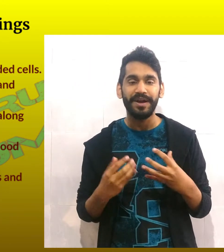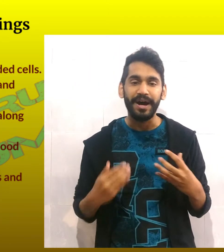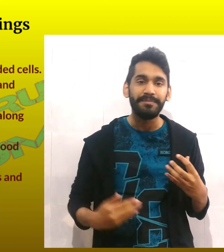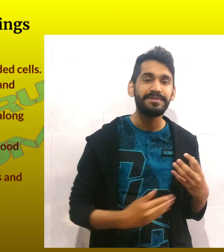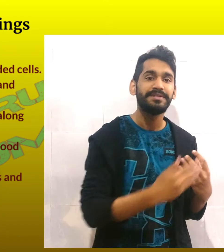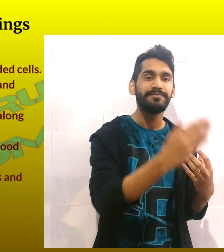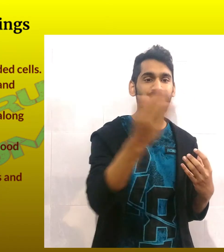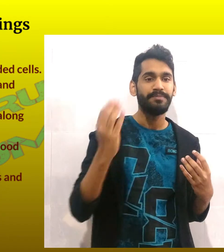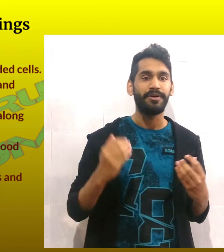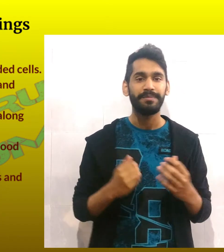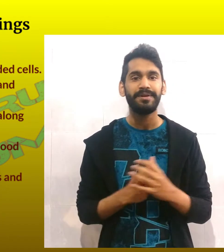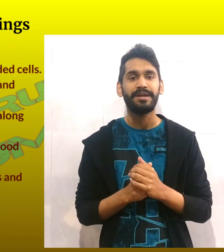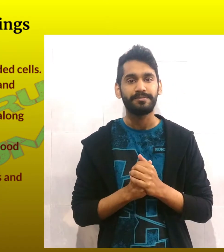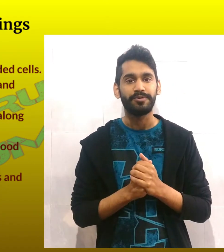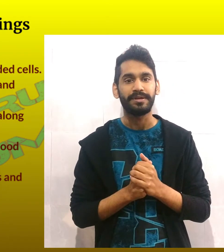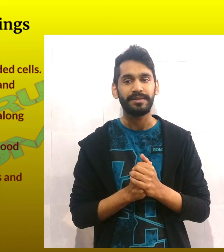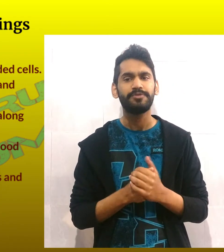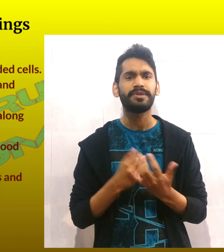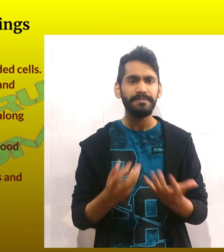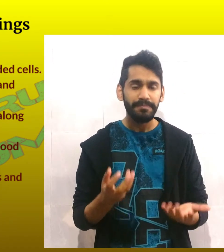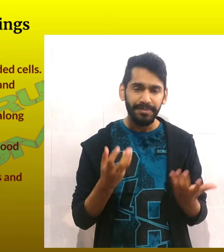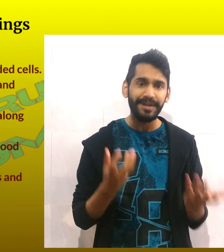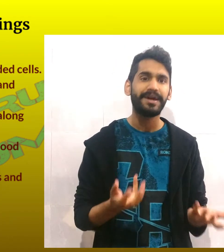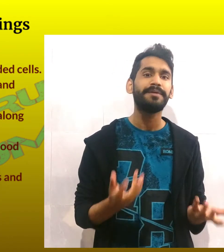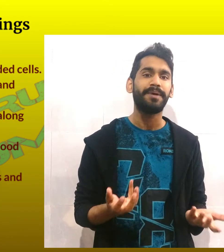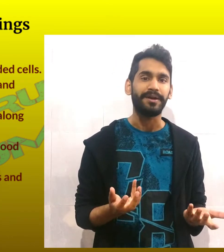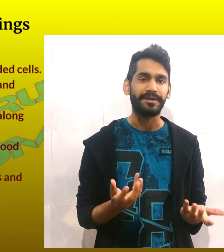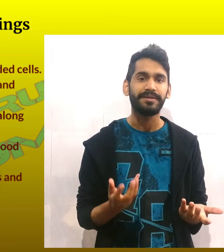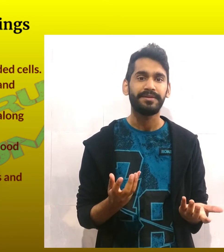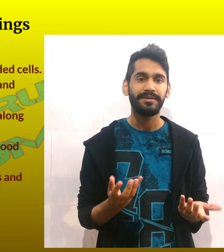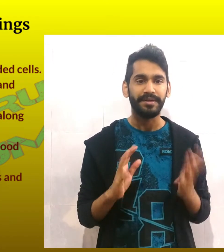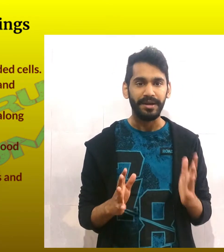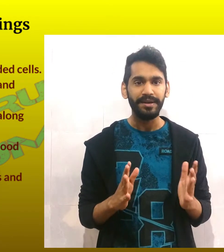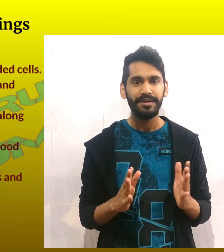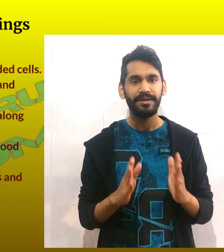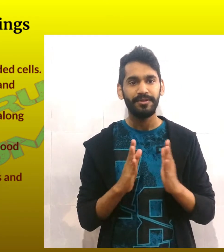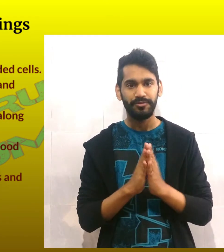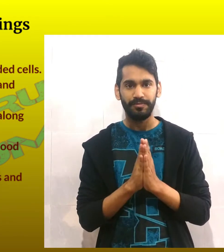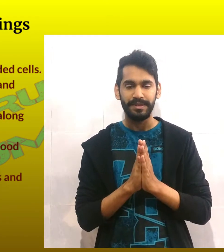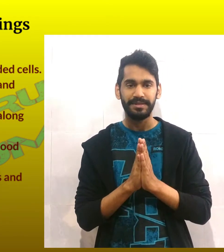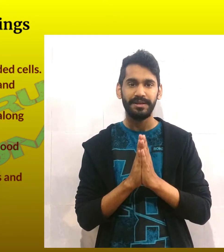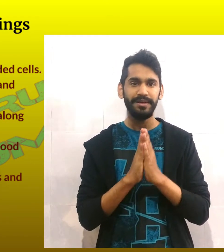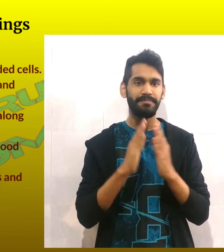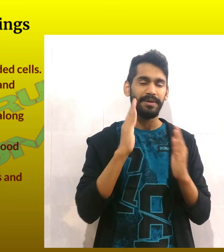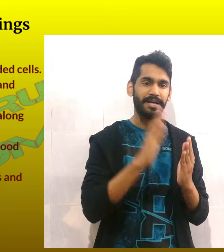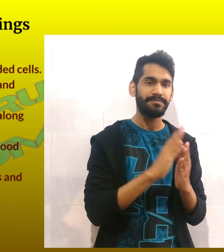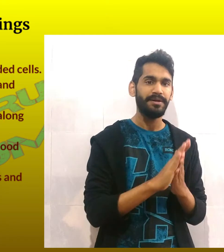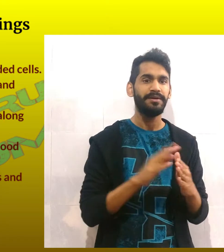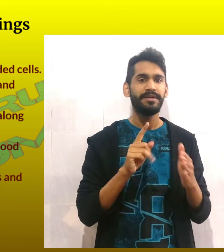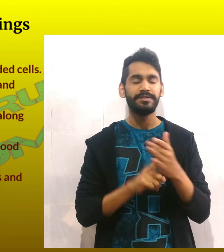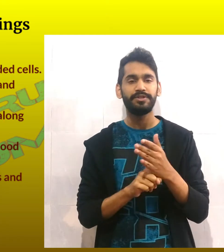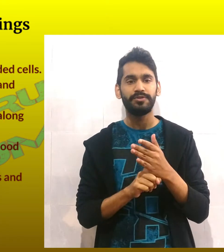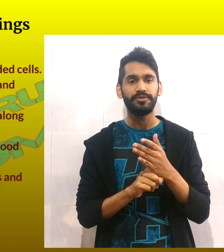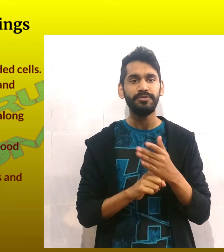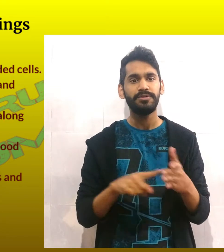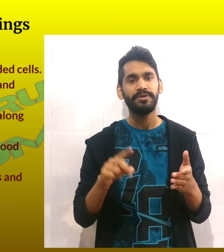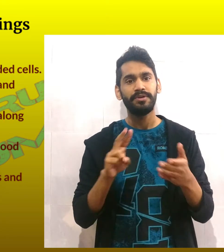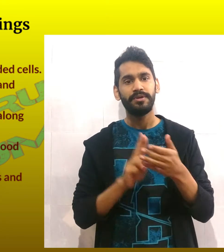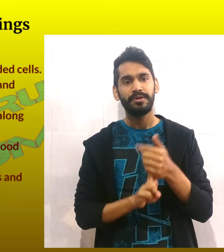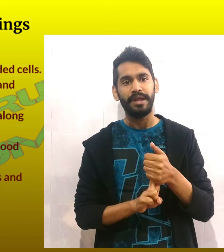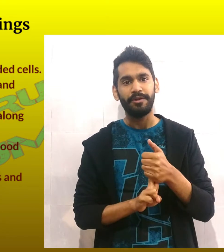और फिर आरबीसीज पूरी बॉडी में ट्रांसपोर्ट करते हैं, जो कि ब्लड का ही पार्ट है। राइट, तो बेसिकली प्लाज्मा